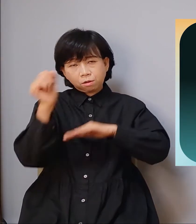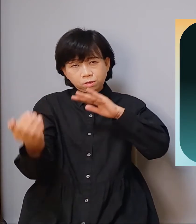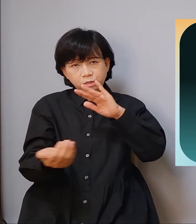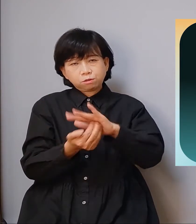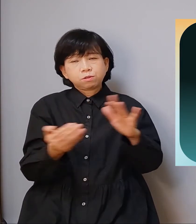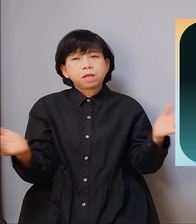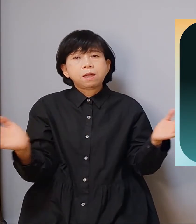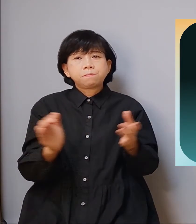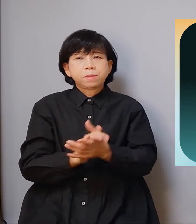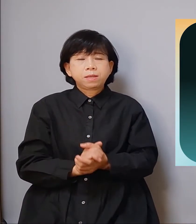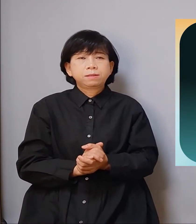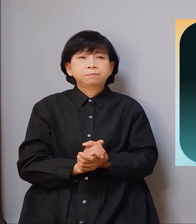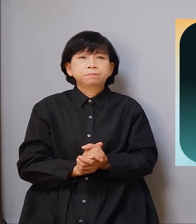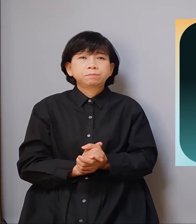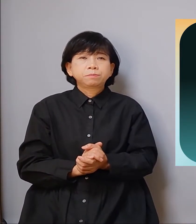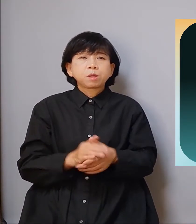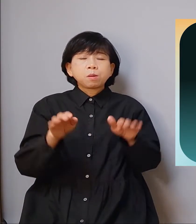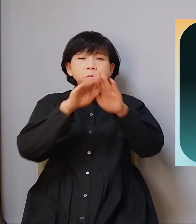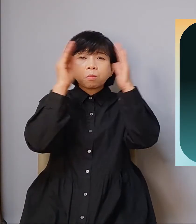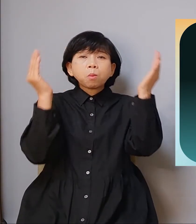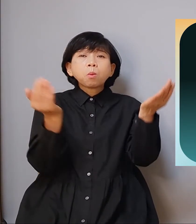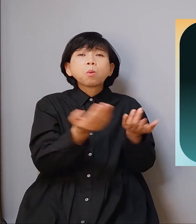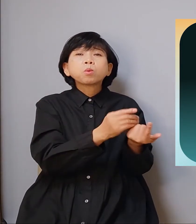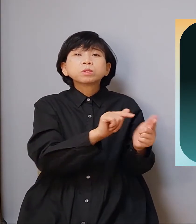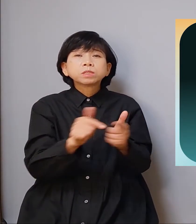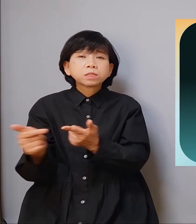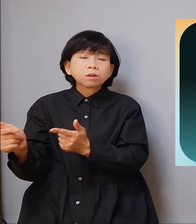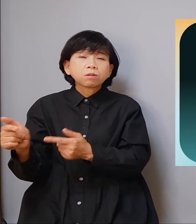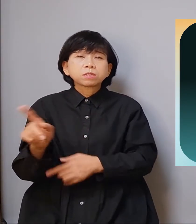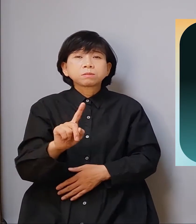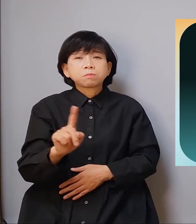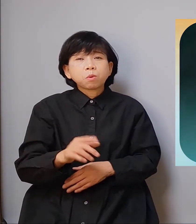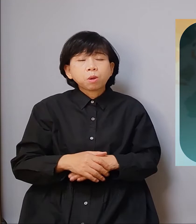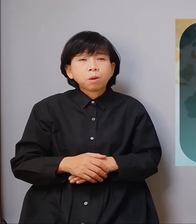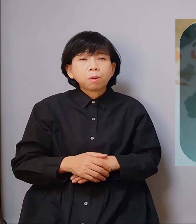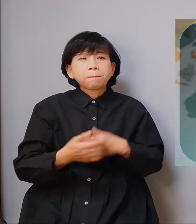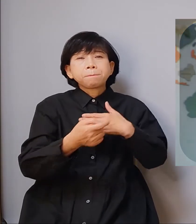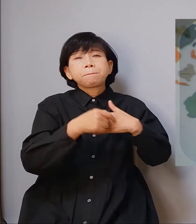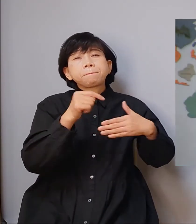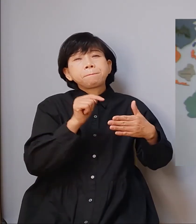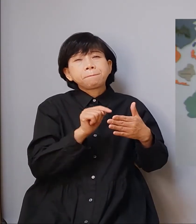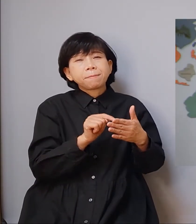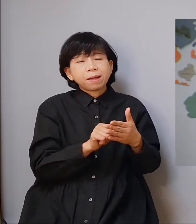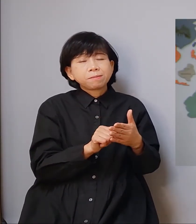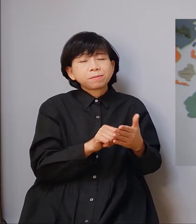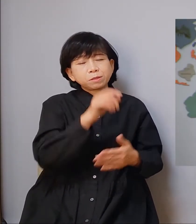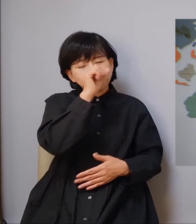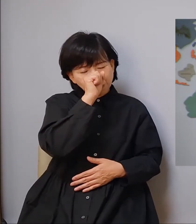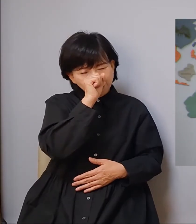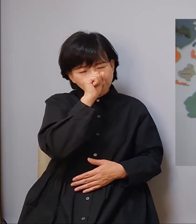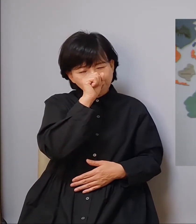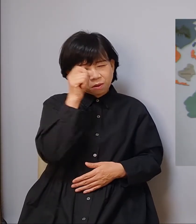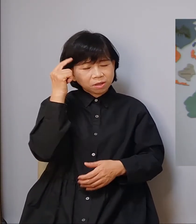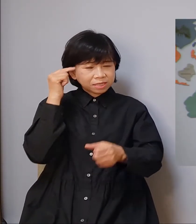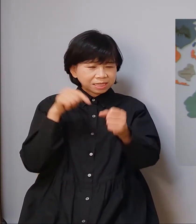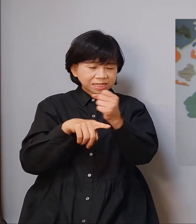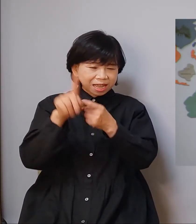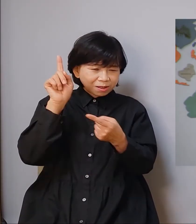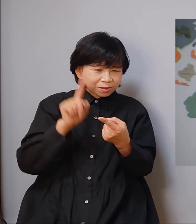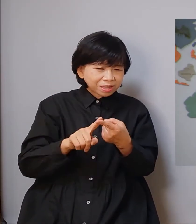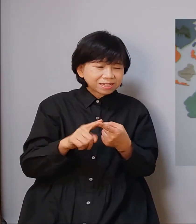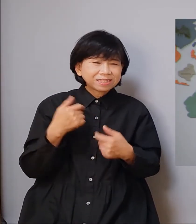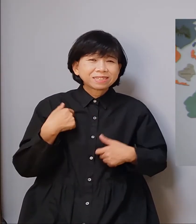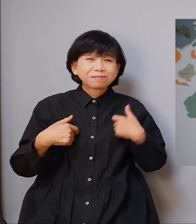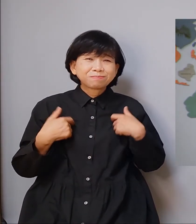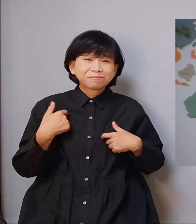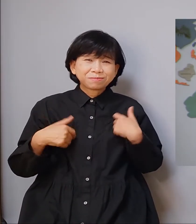이루느니라. 아멘. 여기서 모든 것이 뭘까요? 모든 것. 여러분 마음에 드는 일, 여러분 뜻대로 되는 일, 때로는